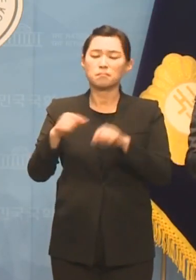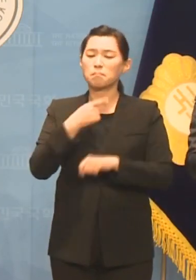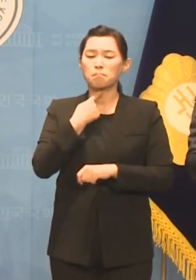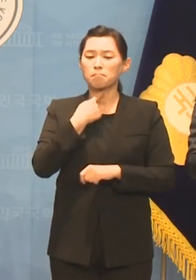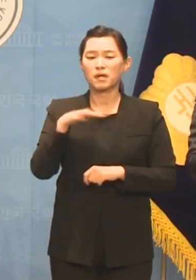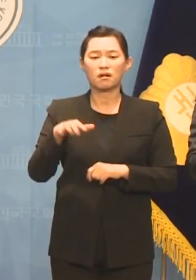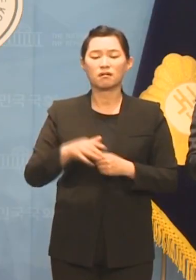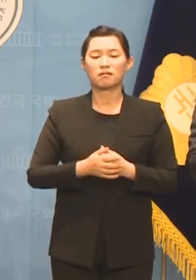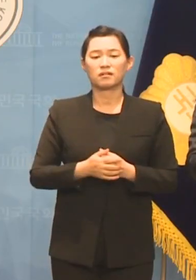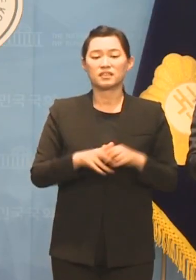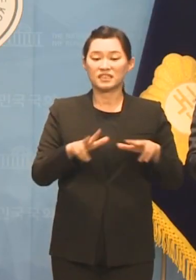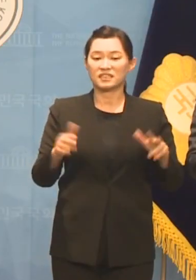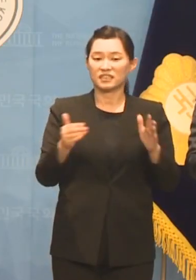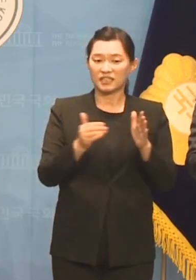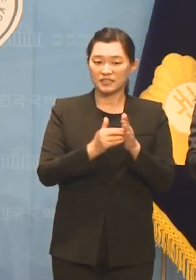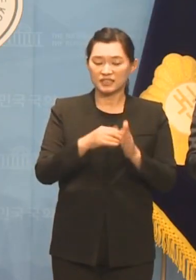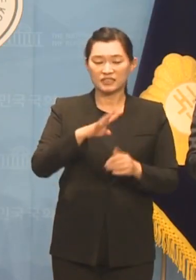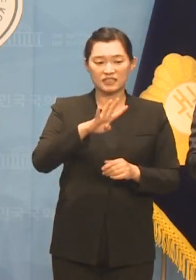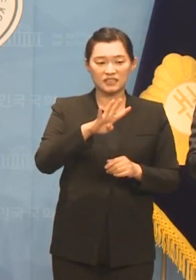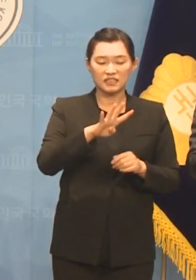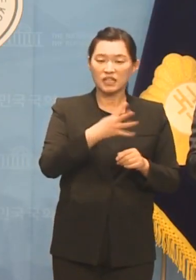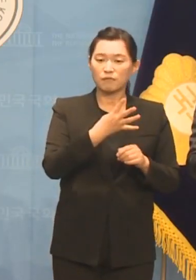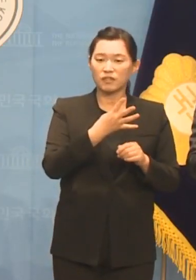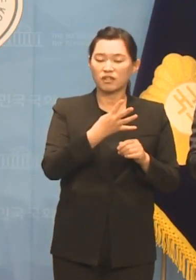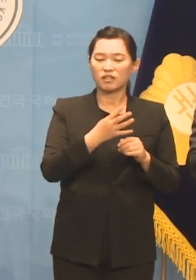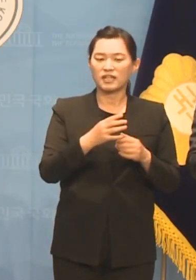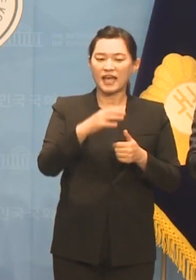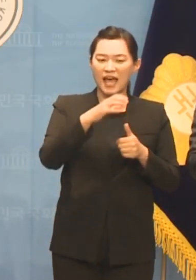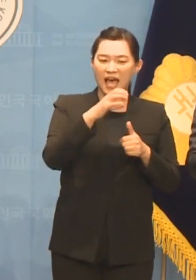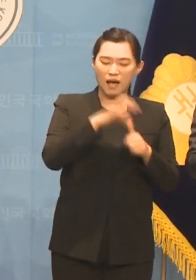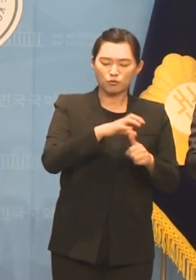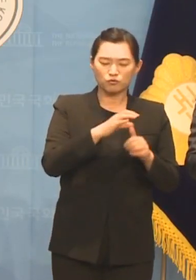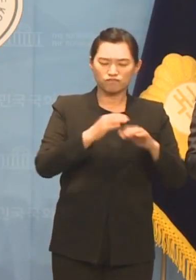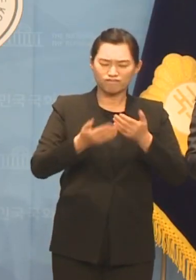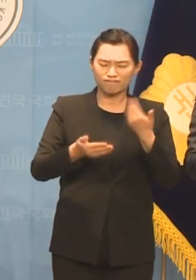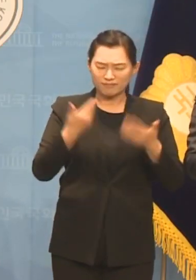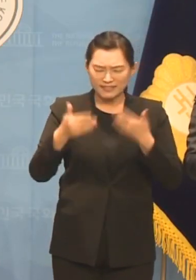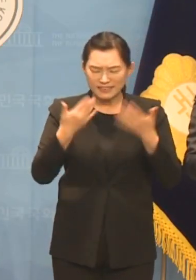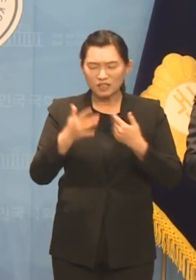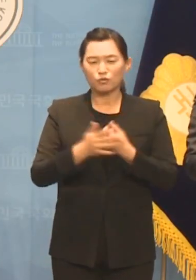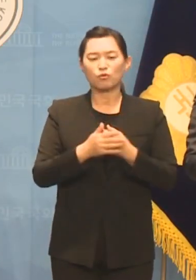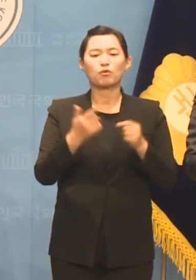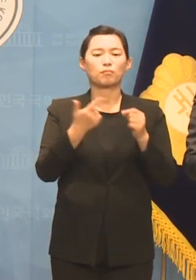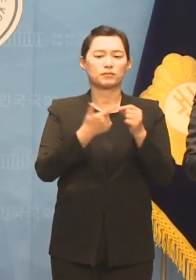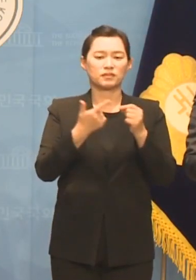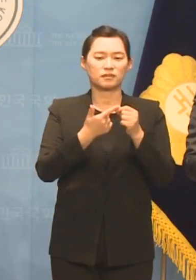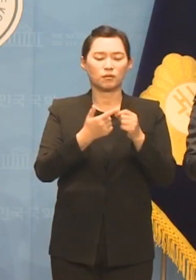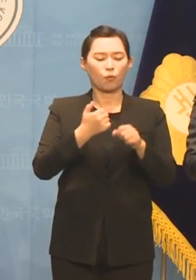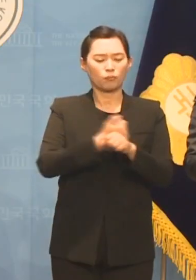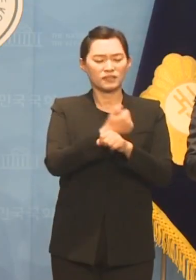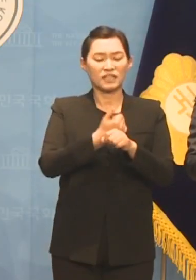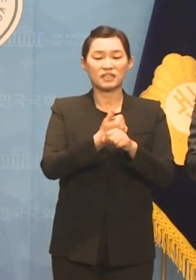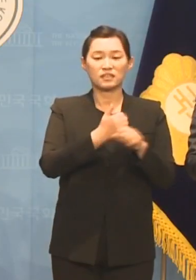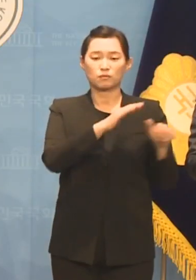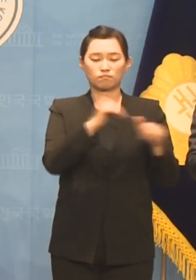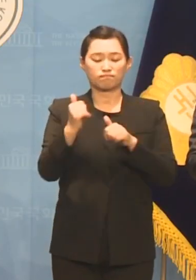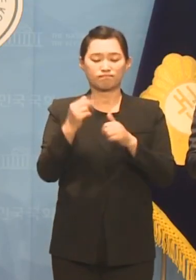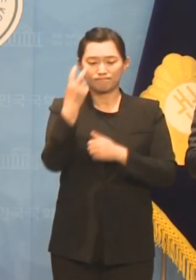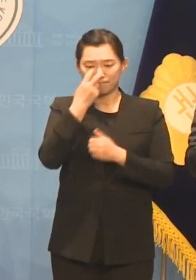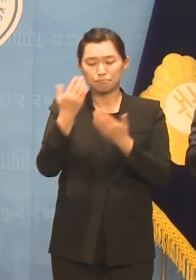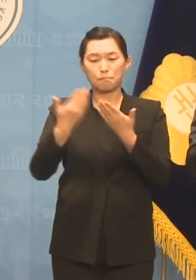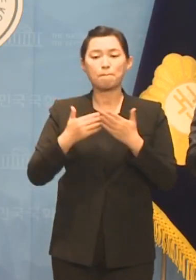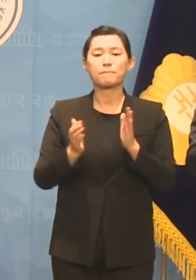없습니다. 오히려 지금까지 400여 회에 달하는 압수수색을 당하고 6차례에 걸쳐 50시간 이상 소환 조사를